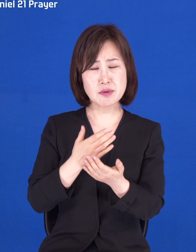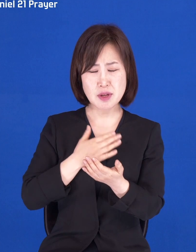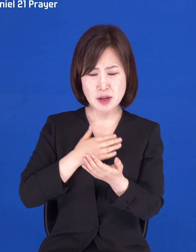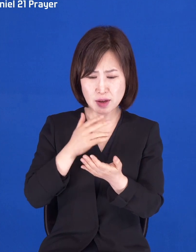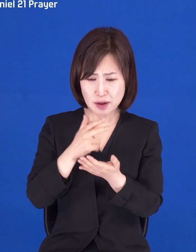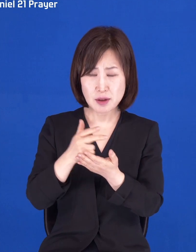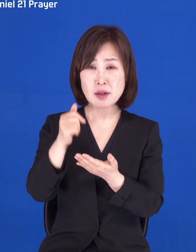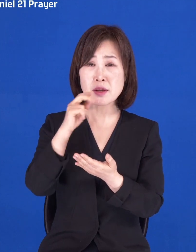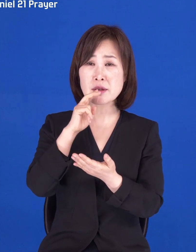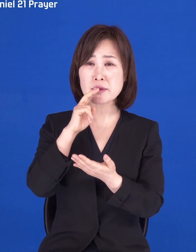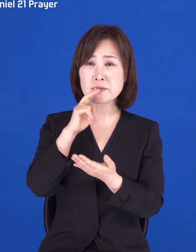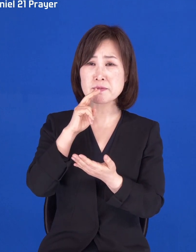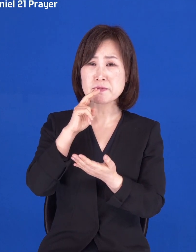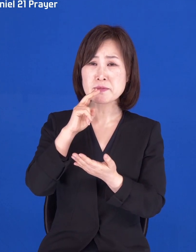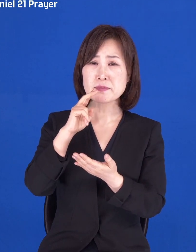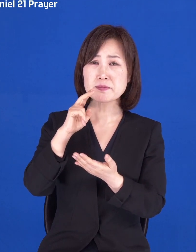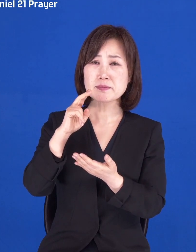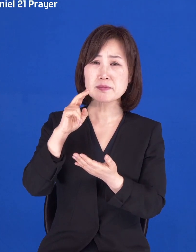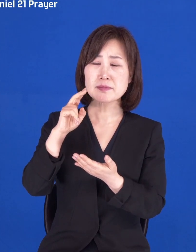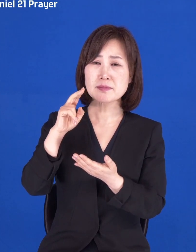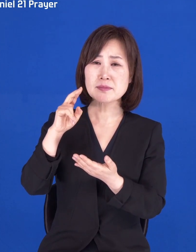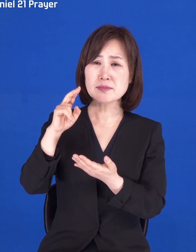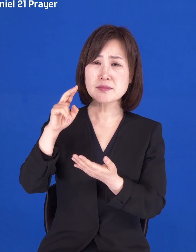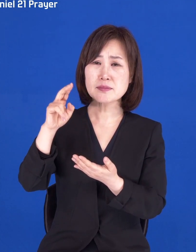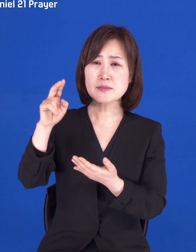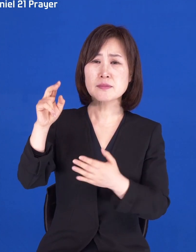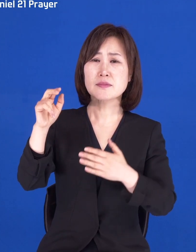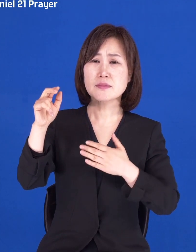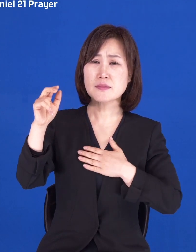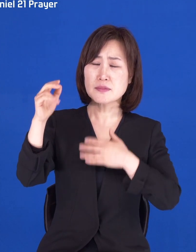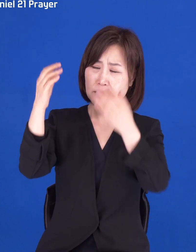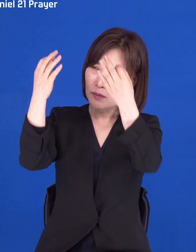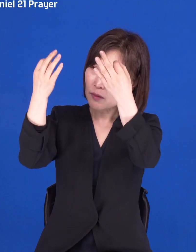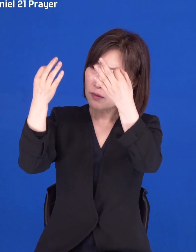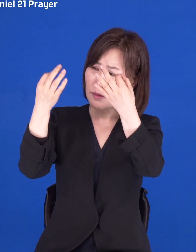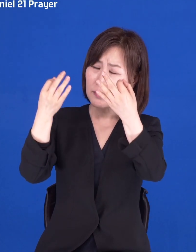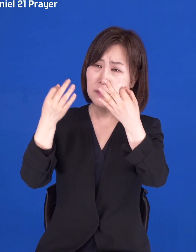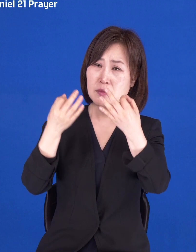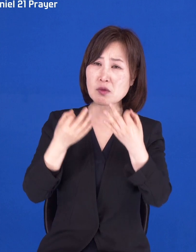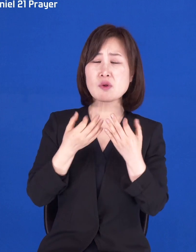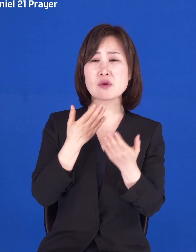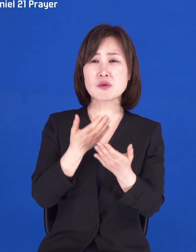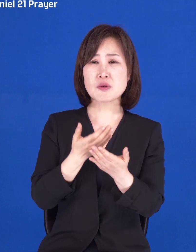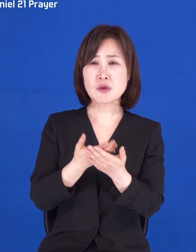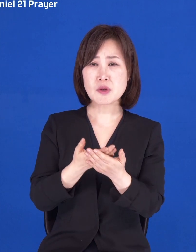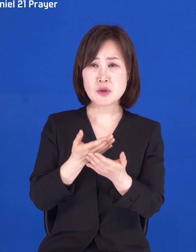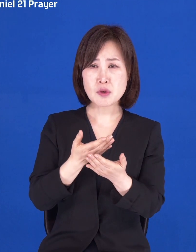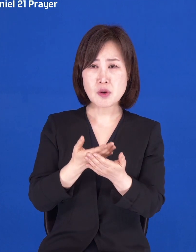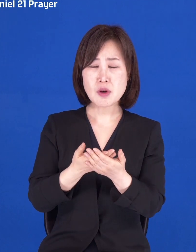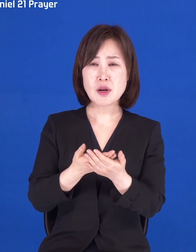내 주여, 날 돌아보소